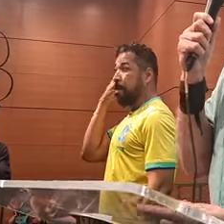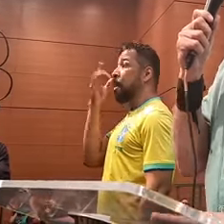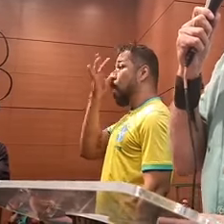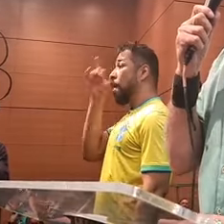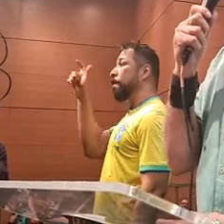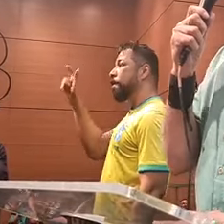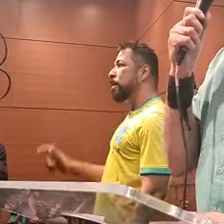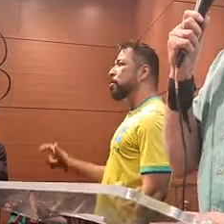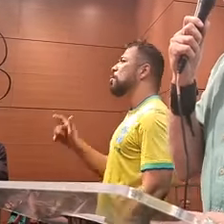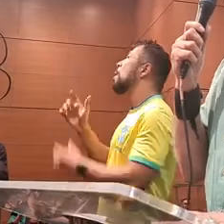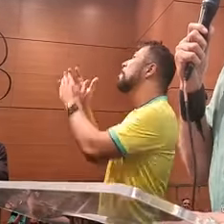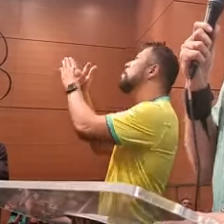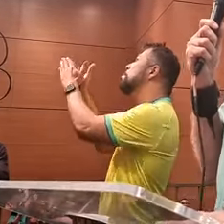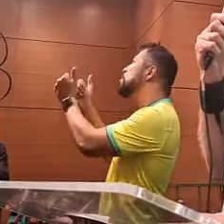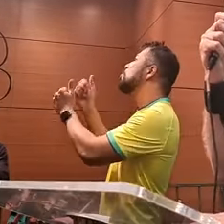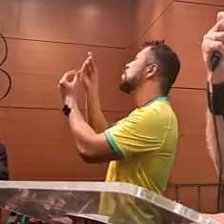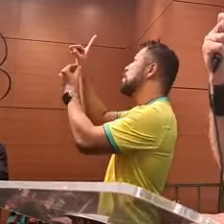alguém pediu sabedoria.